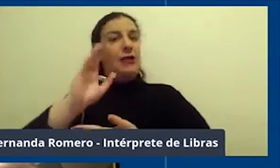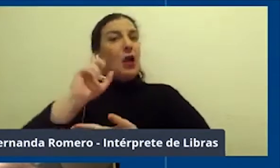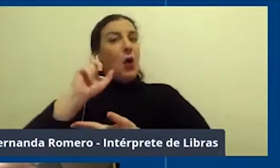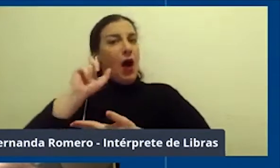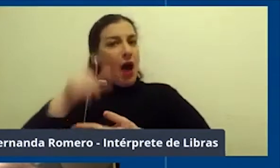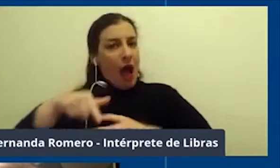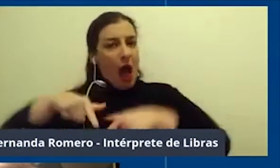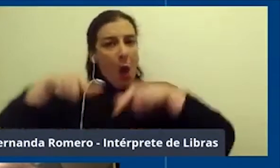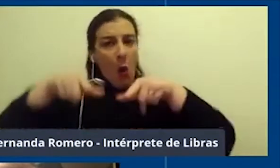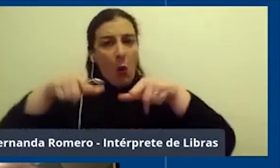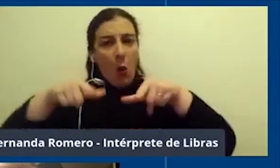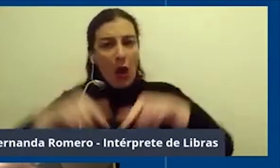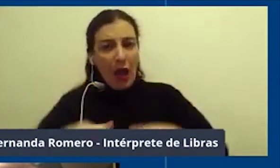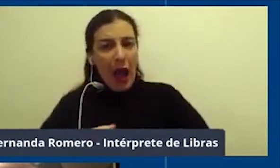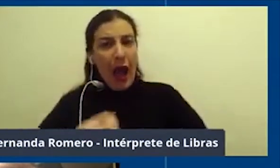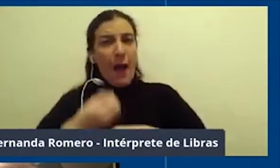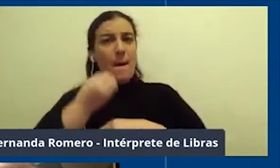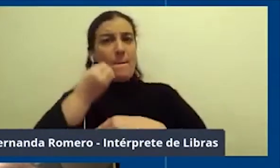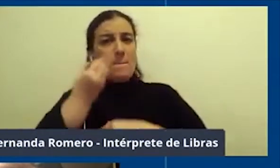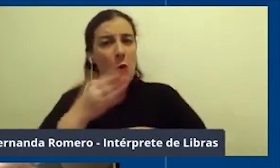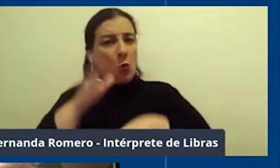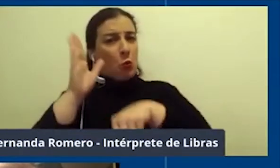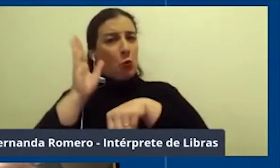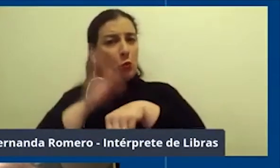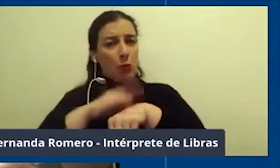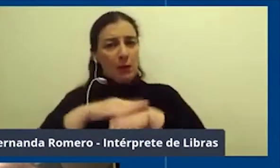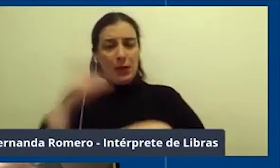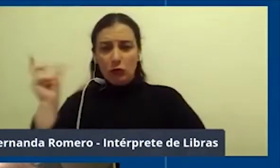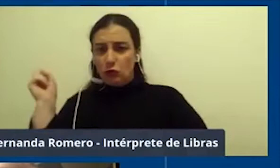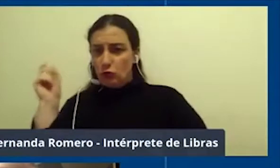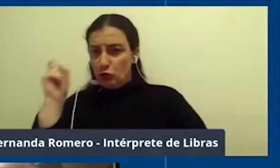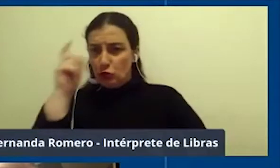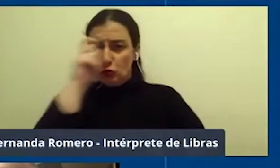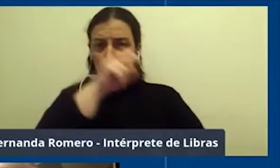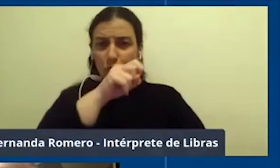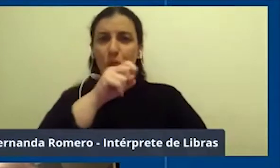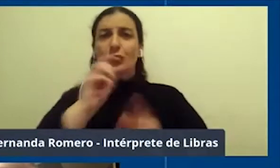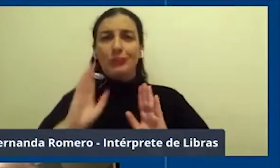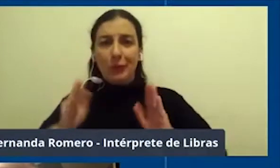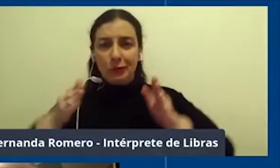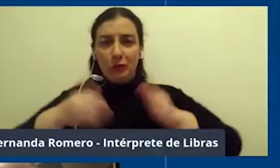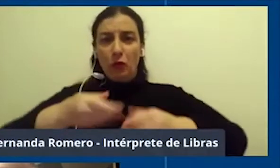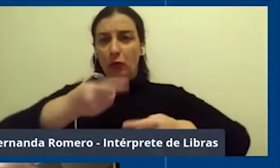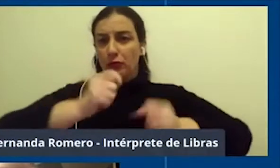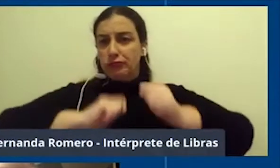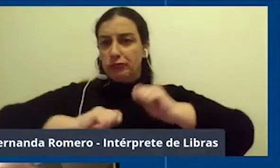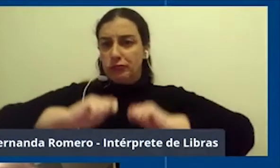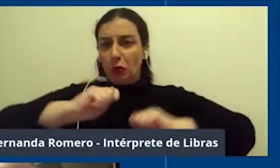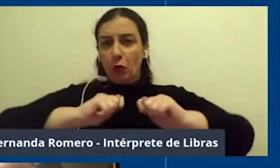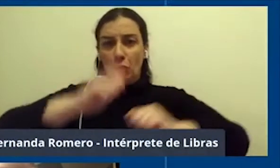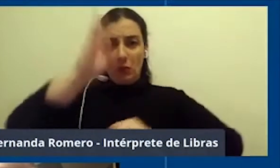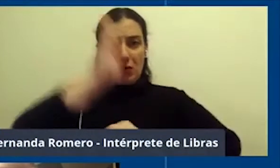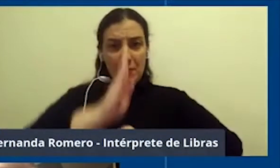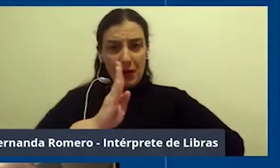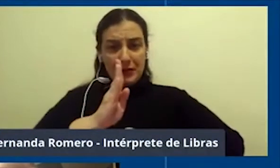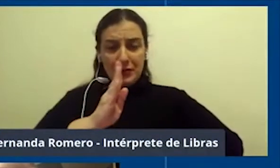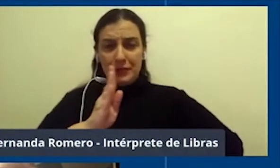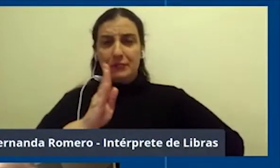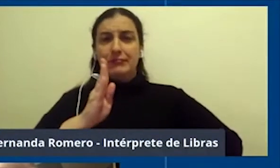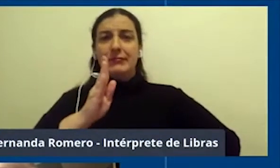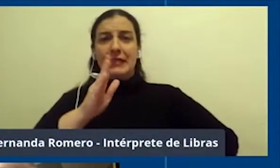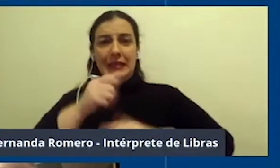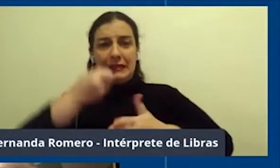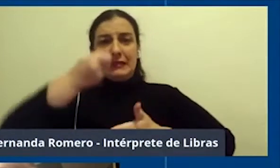privilegiada, em um momento de dificuldade para a economia nacional, que patina para superar uma